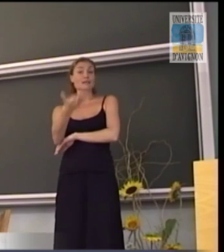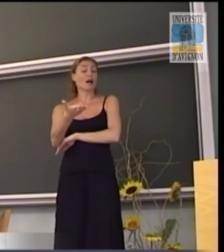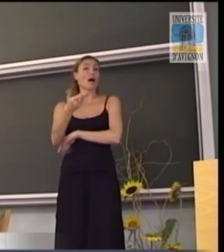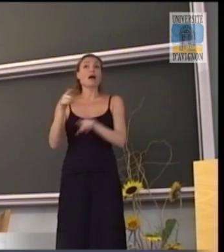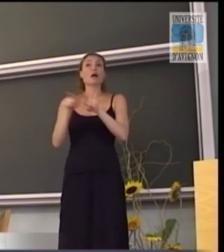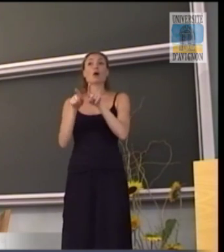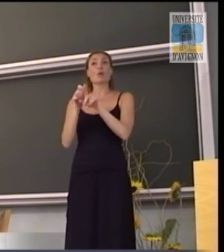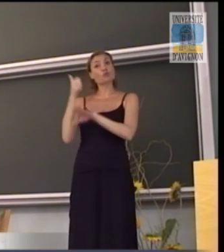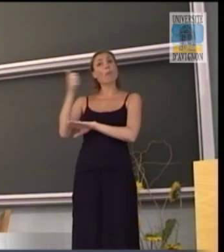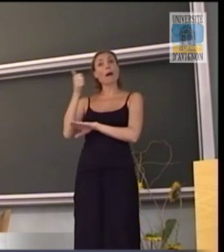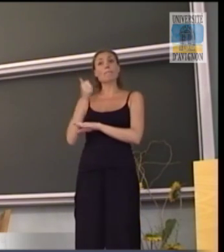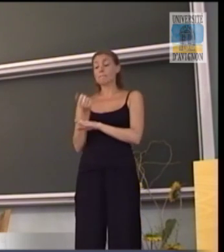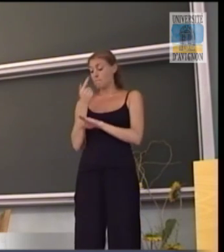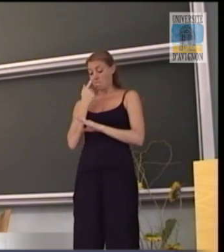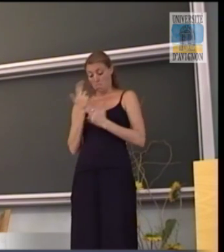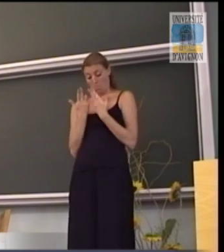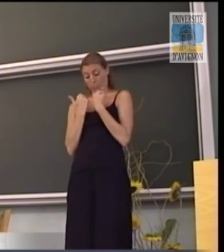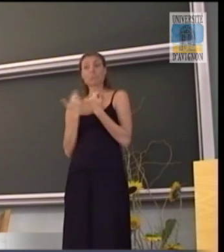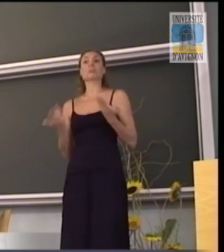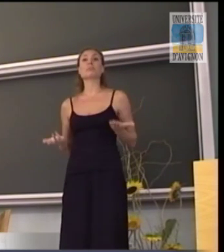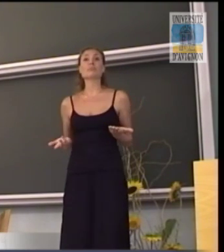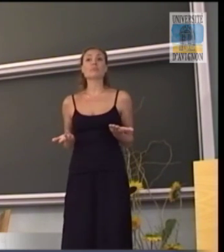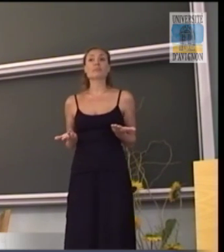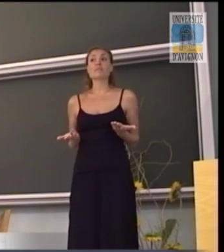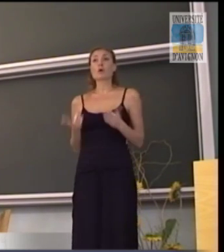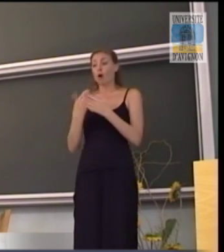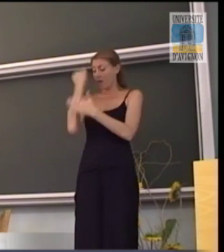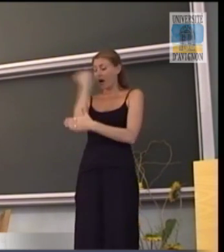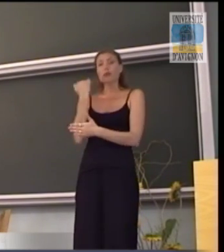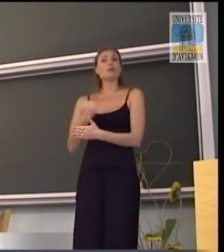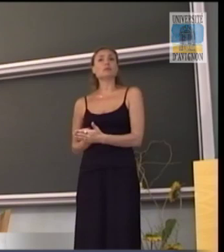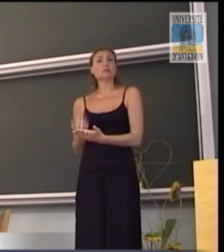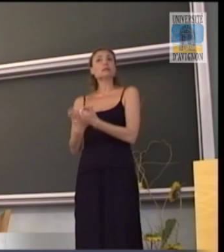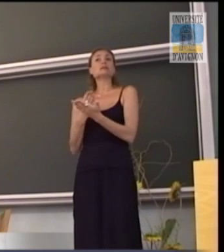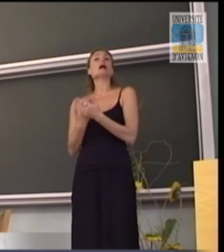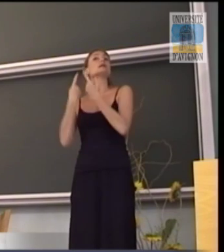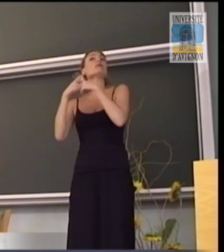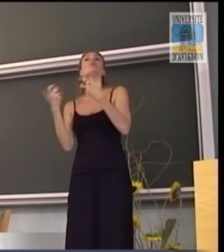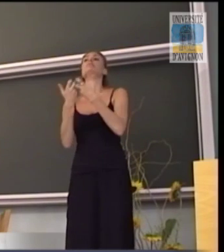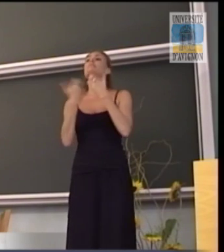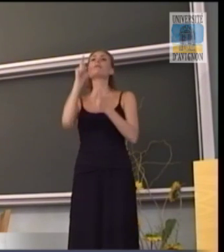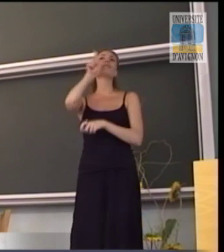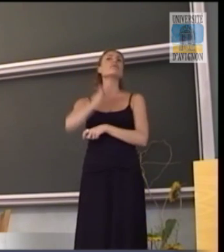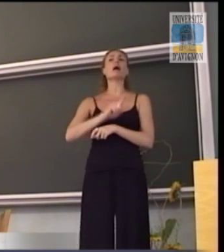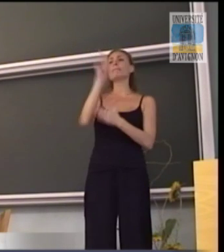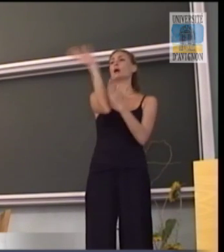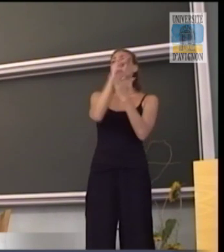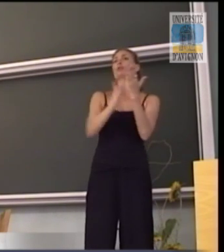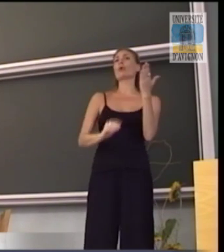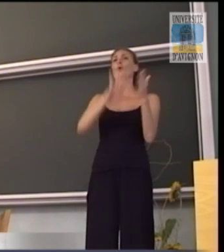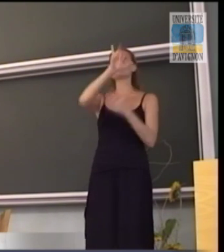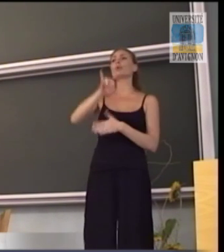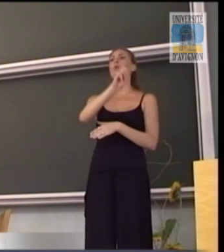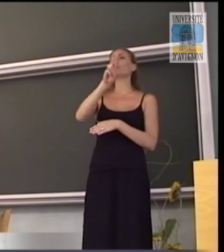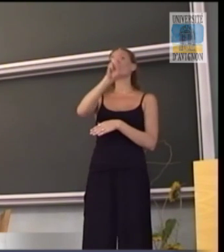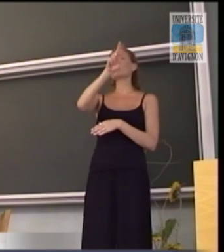d'enterrer quelque chose, ce qui n'est pas du tout pour moi la même chose. Et ça vaut pour tous. Marguerite Yourcenar disait « Tous nous